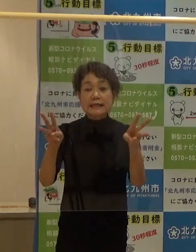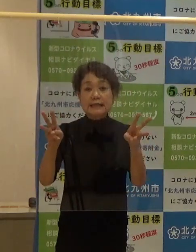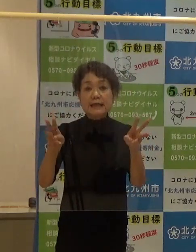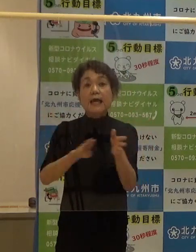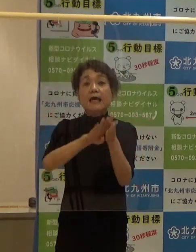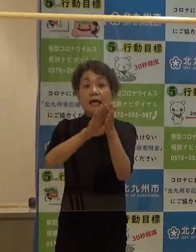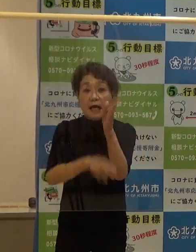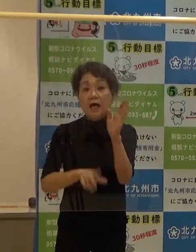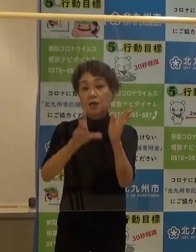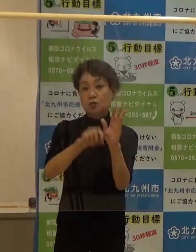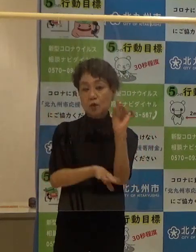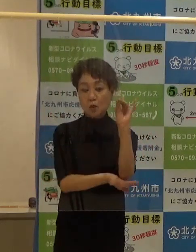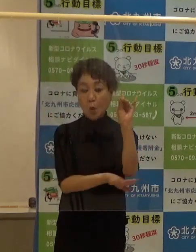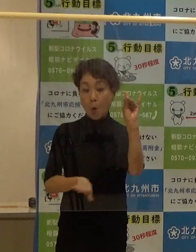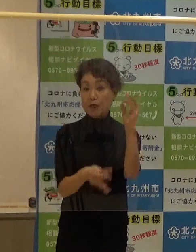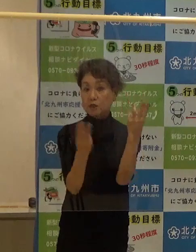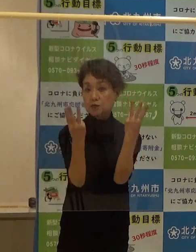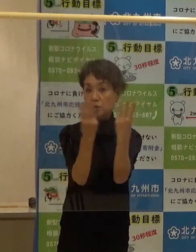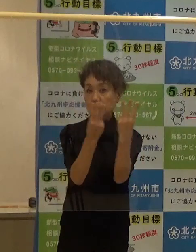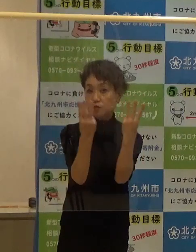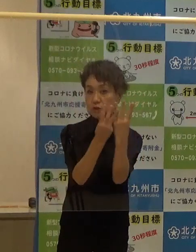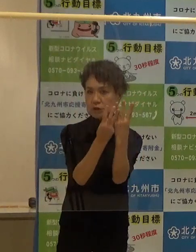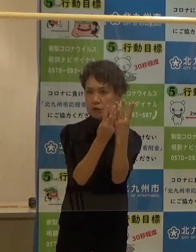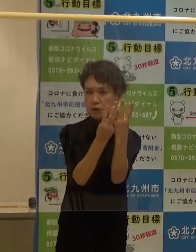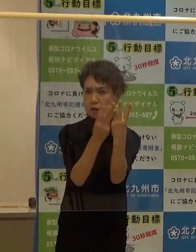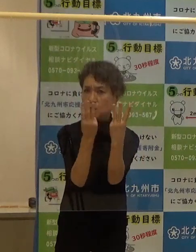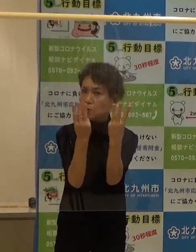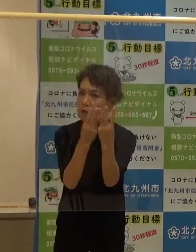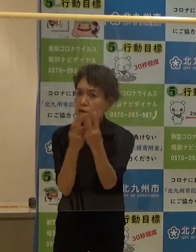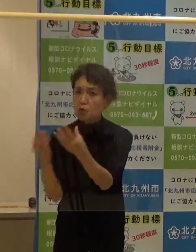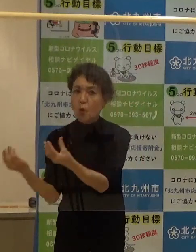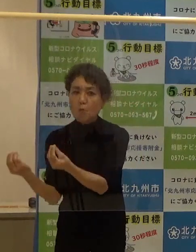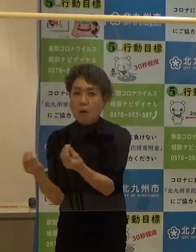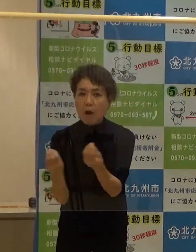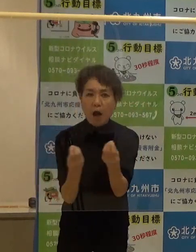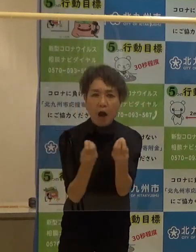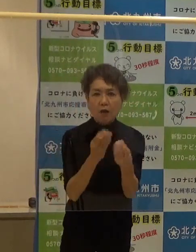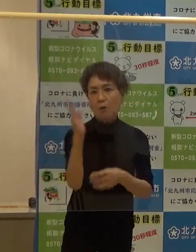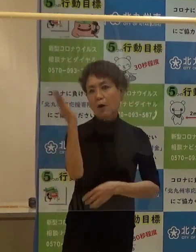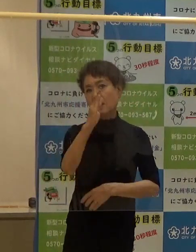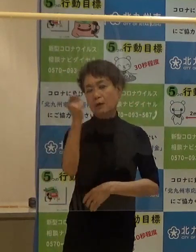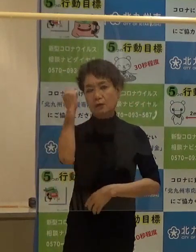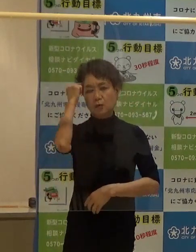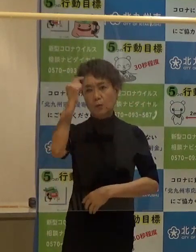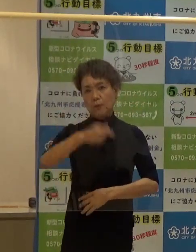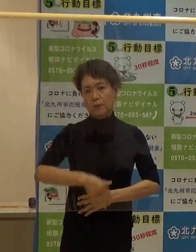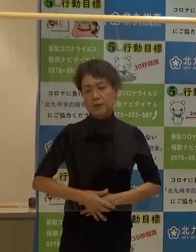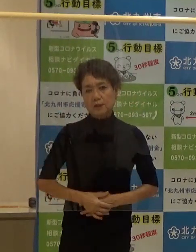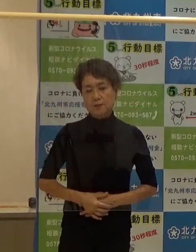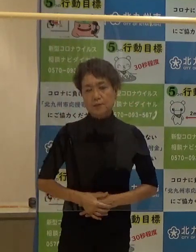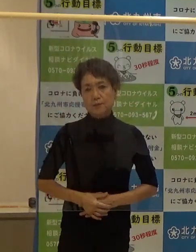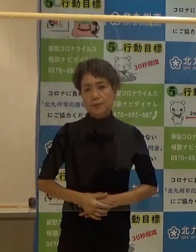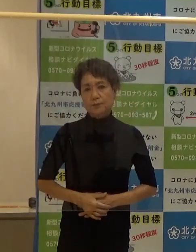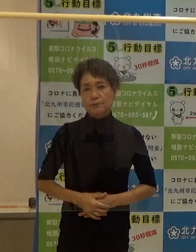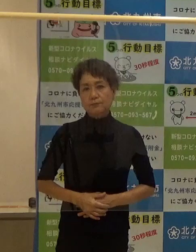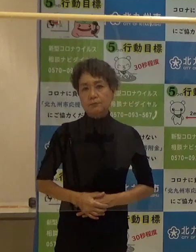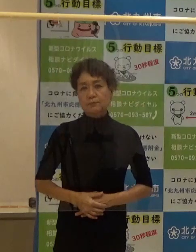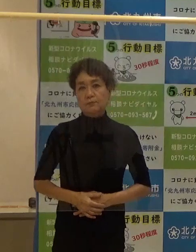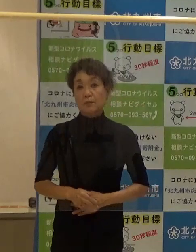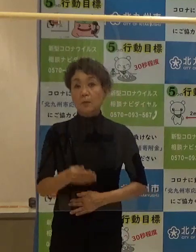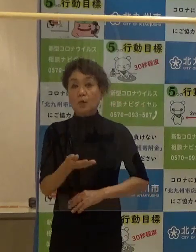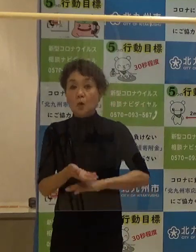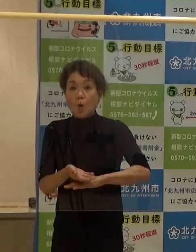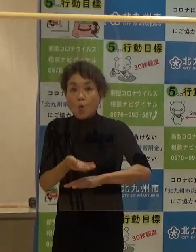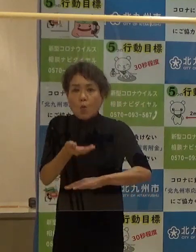するときの基準であって、その基準でずっと行くということでもないようなんですね。そしてそれをかなり上回